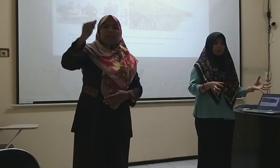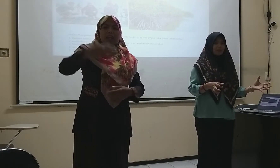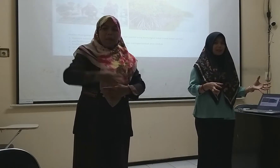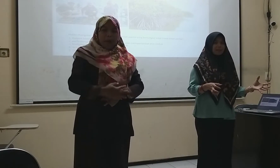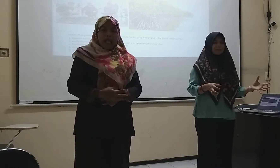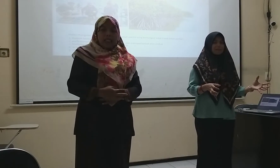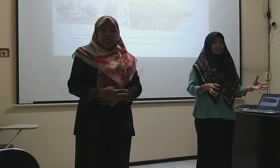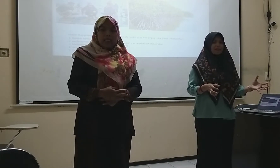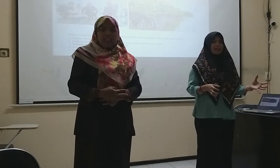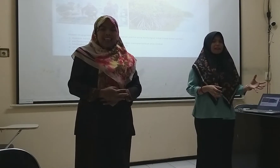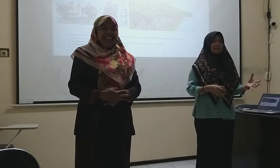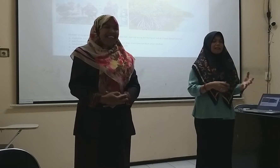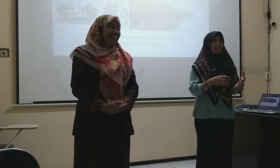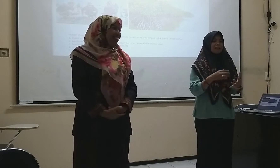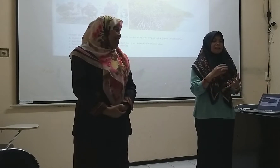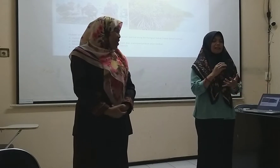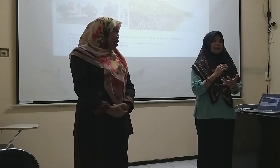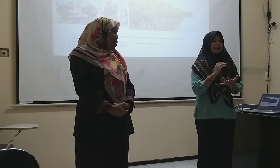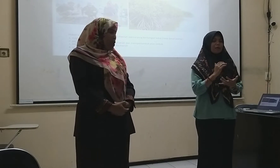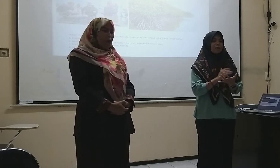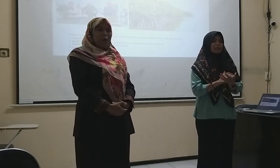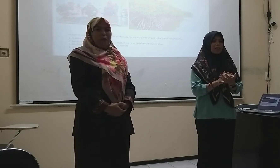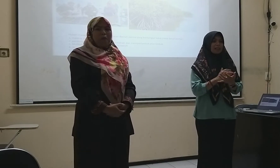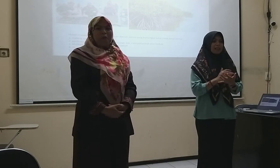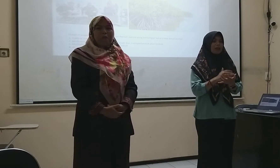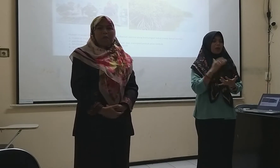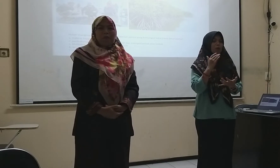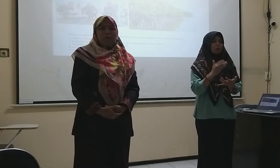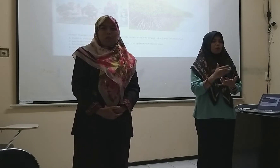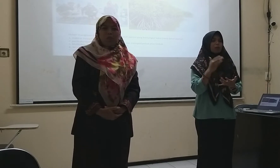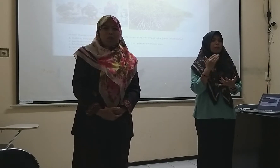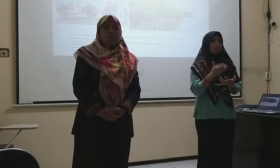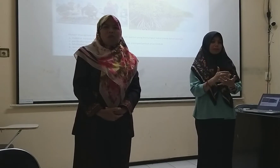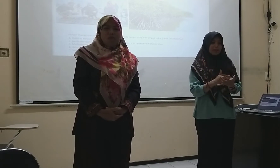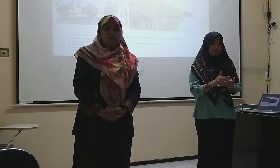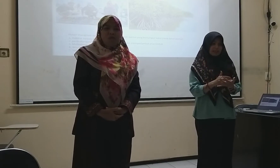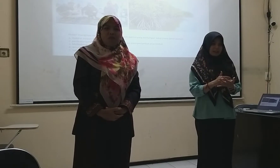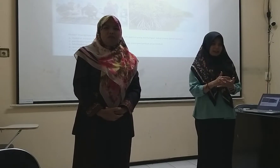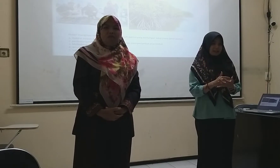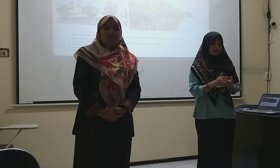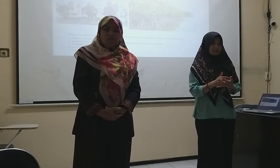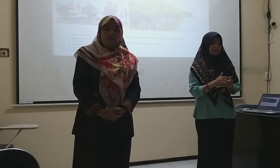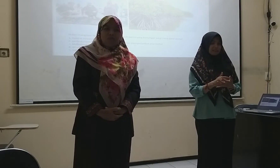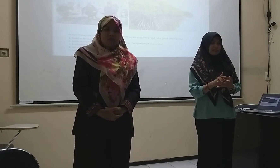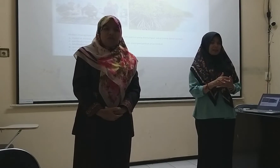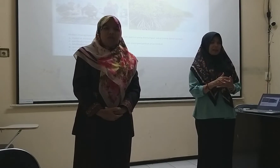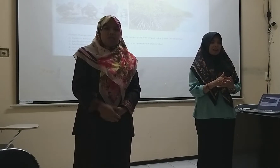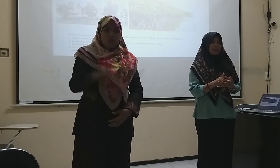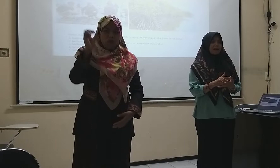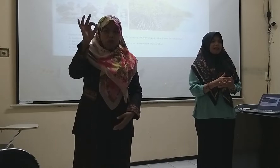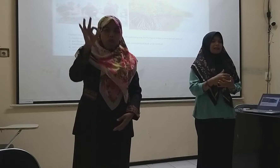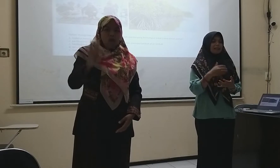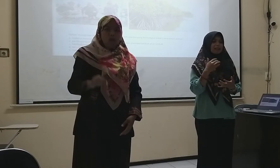situ. Jadi fungsinya adalah untuk tempat wisata. Gitu.